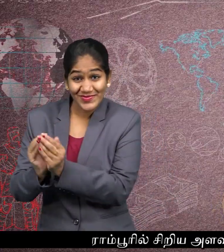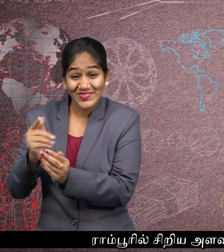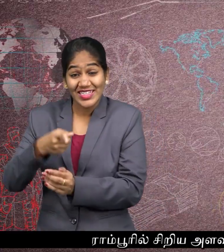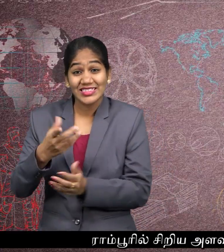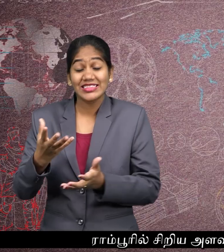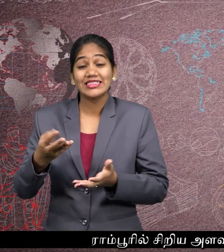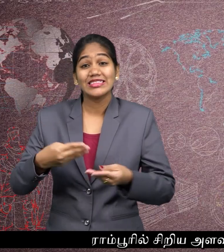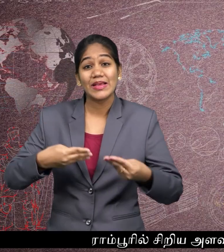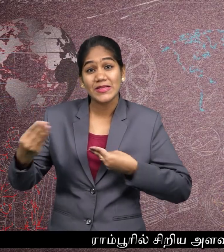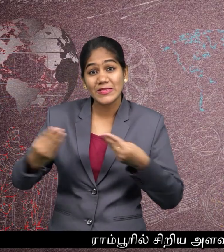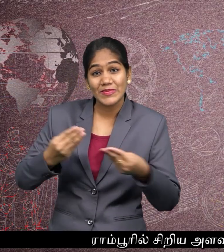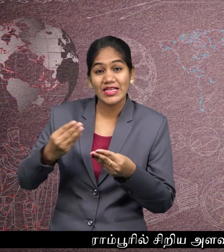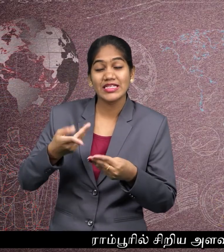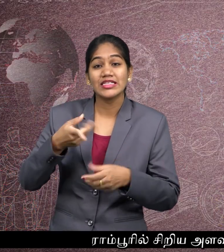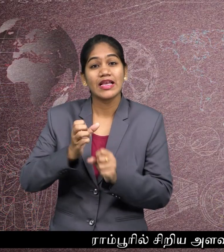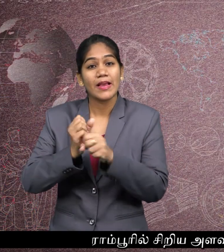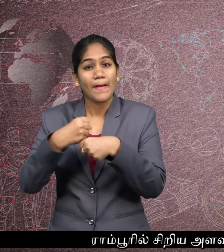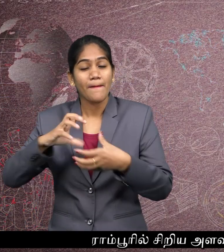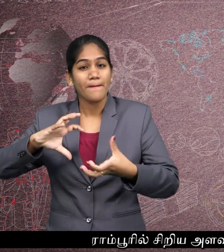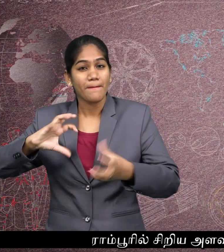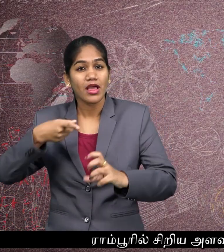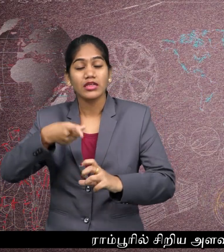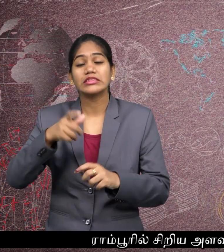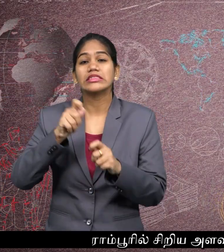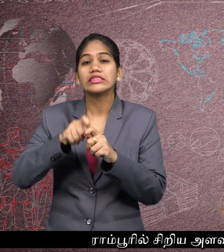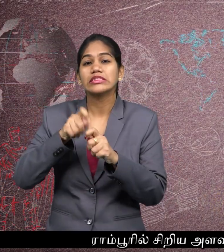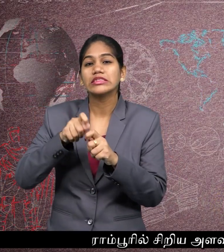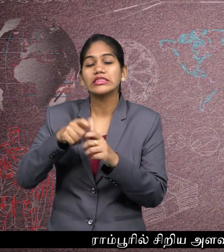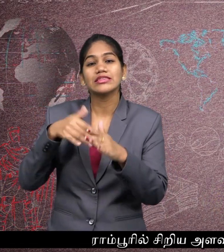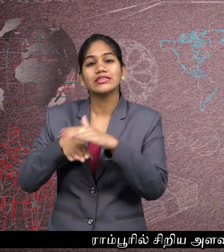ராம்பூரில் சிறிய அளவிலான உற்பத்தி நடவடிக்கைகள்.